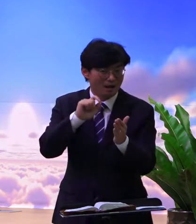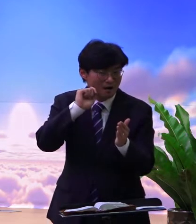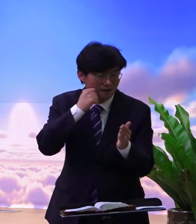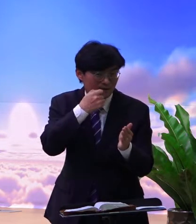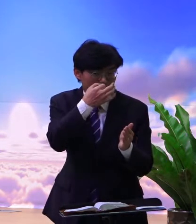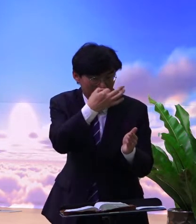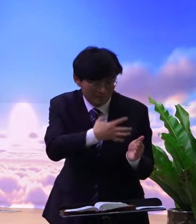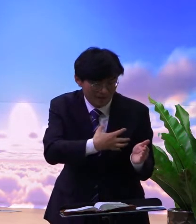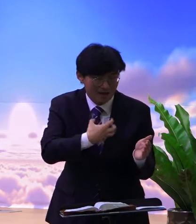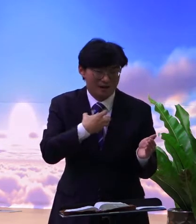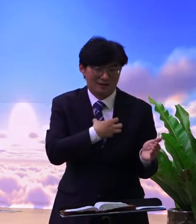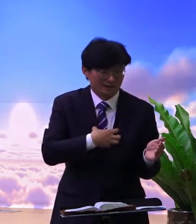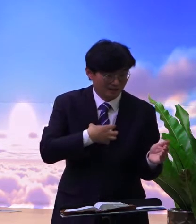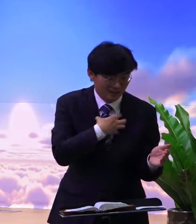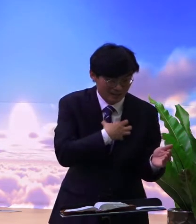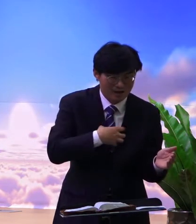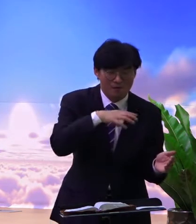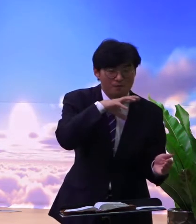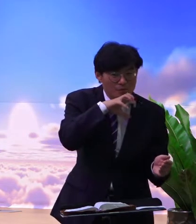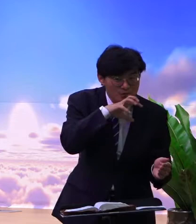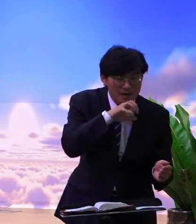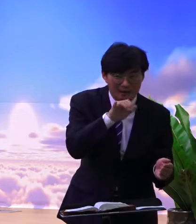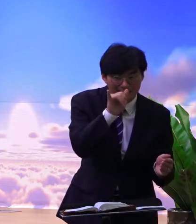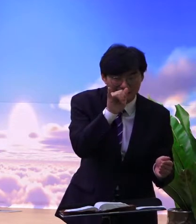있고 근심이 있는 분들이 있으실 것입니다.